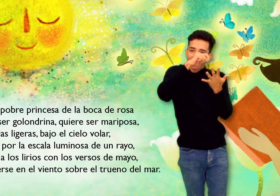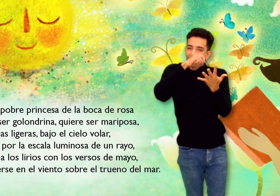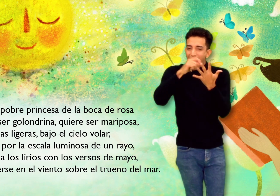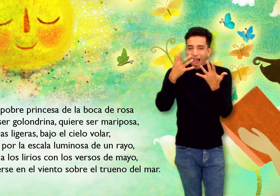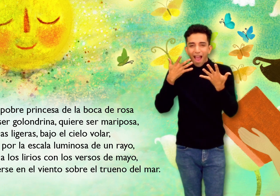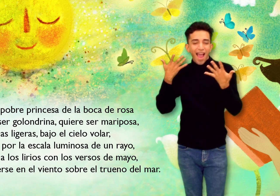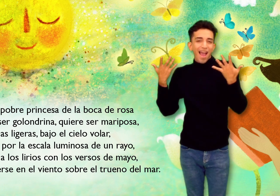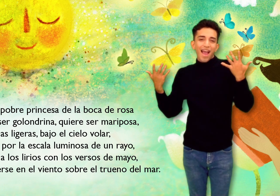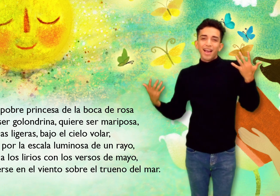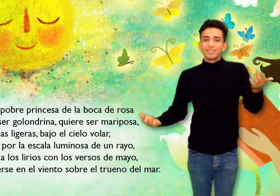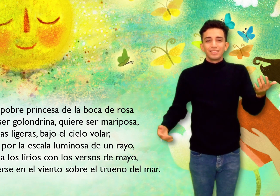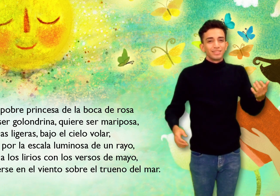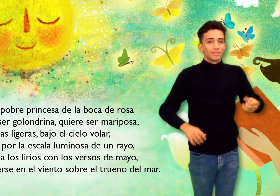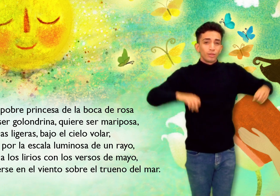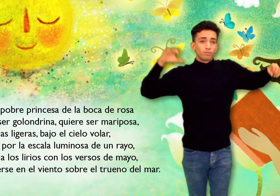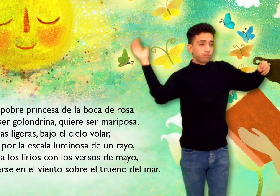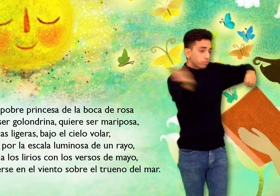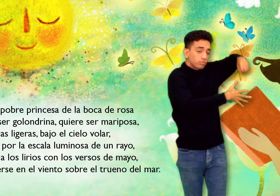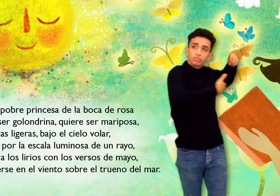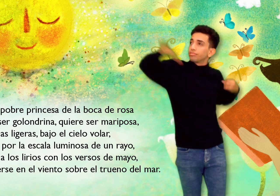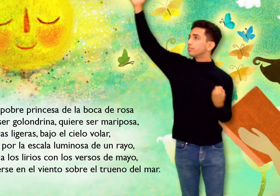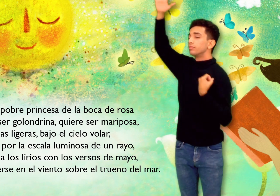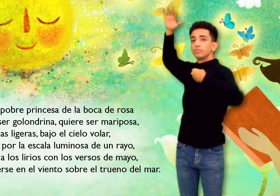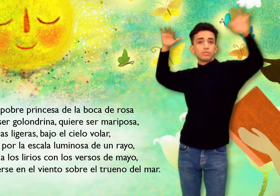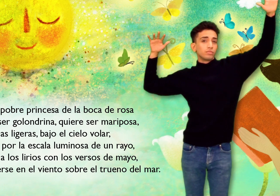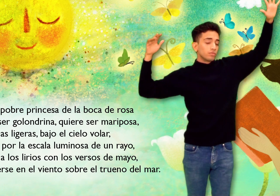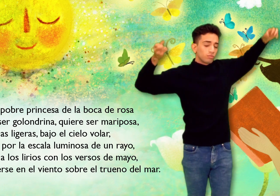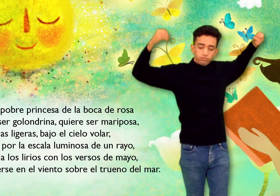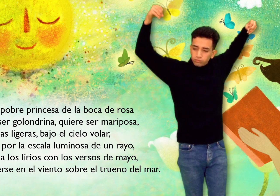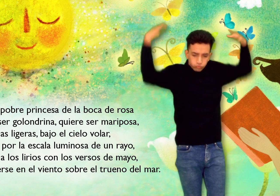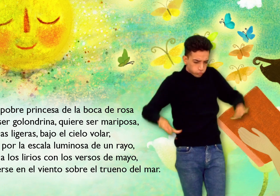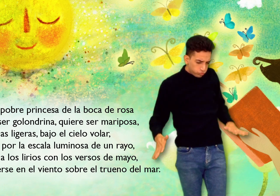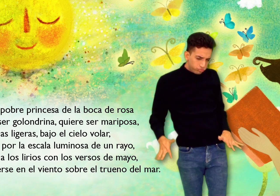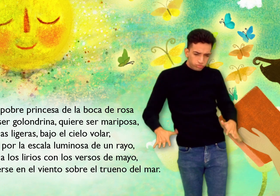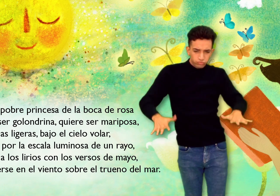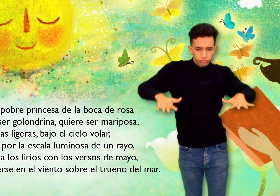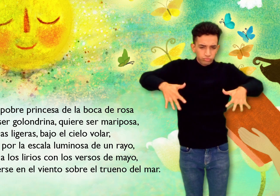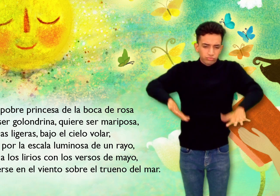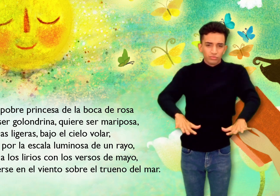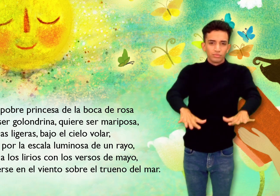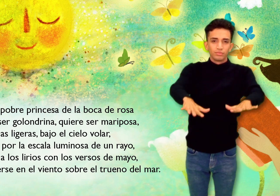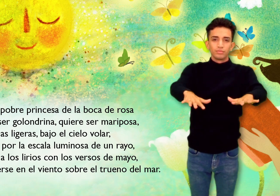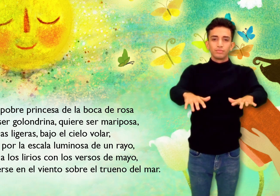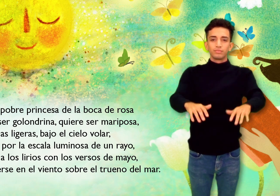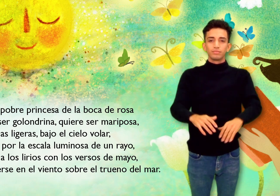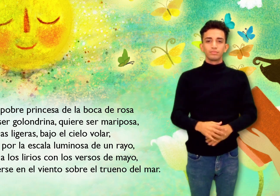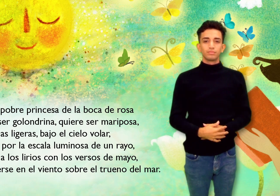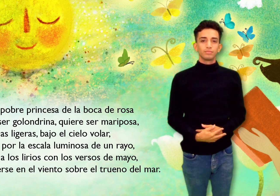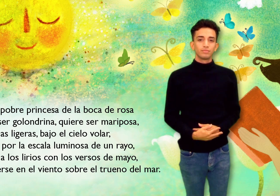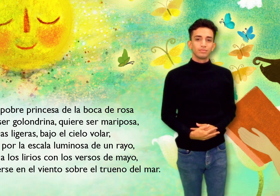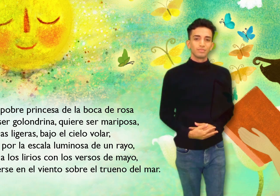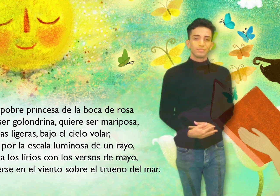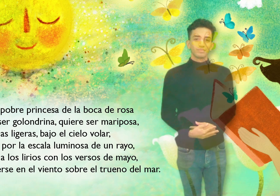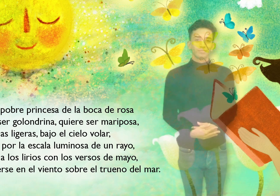lirios con los versos de mayo, o perderse en el viento sobre el trueno del mar.